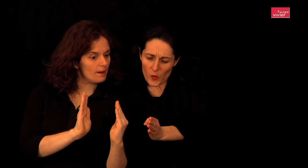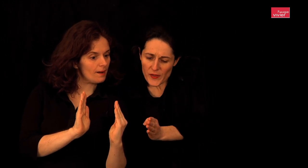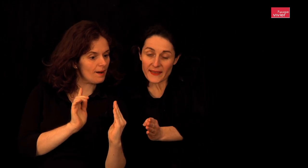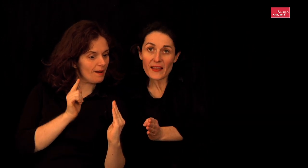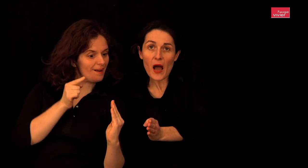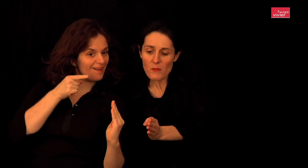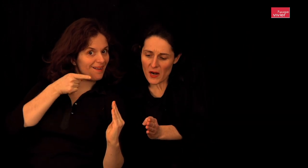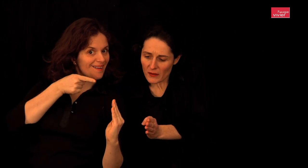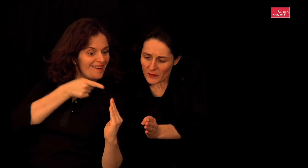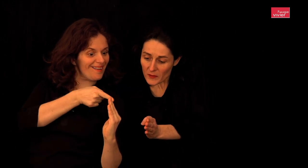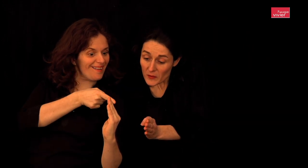une étable